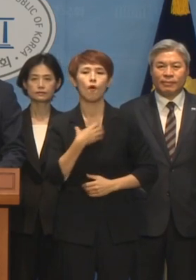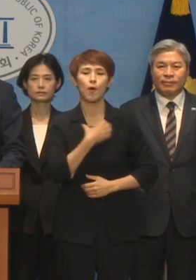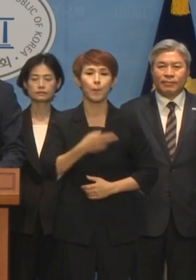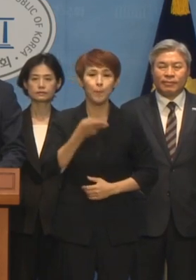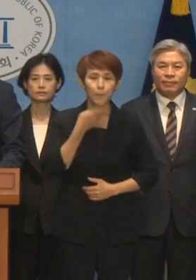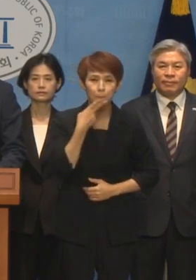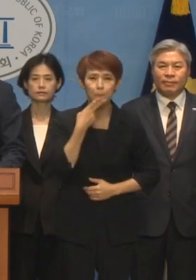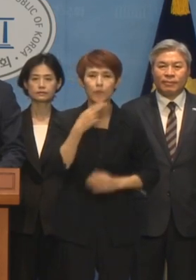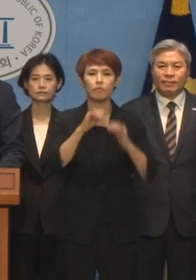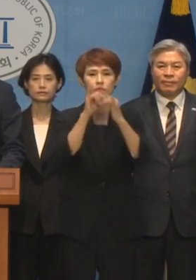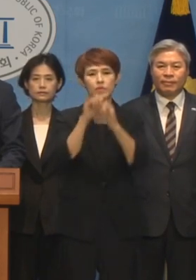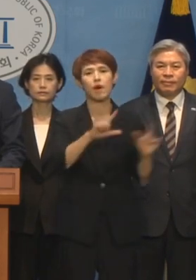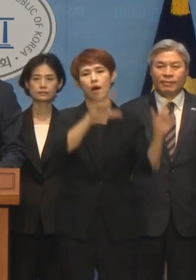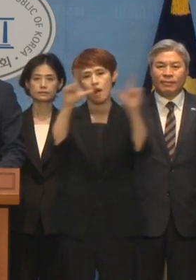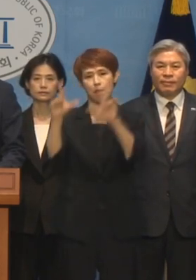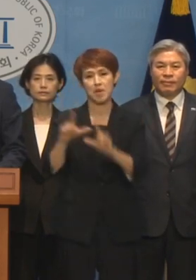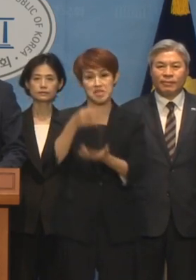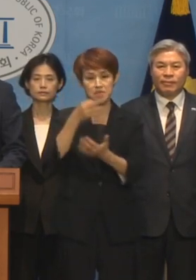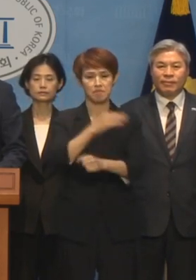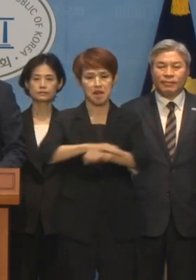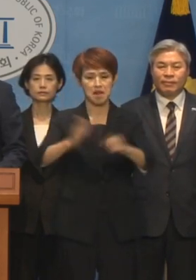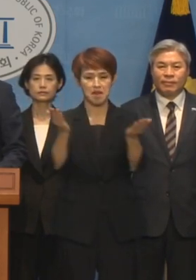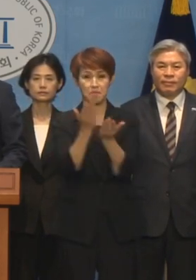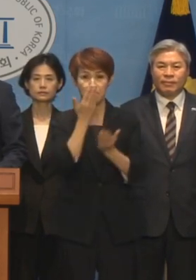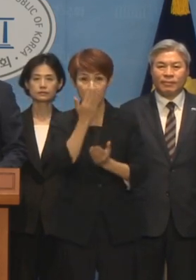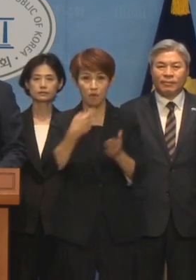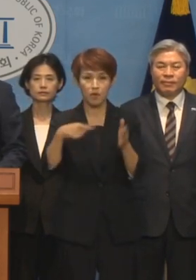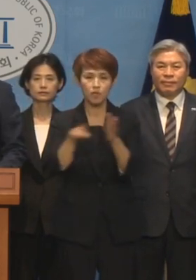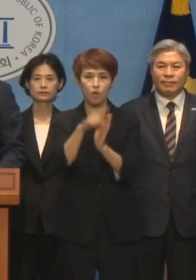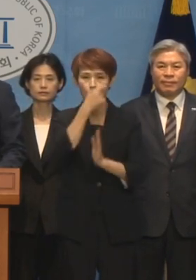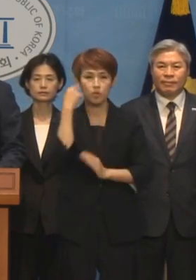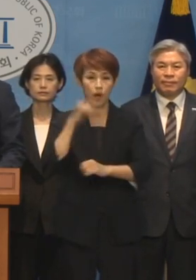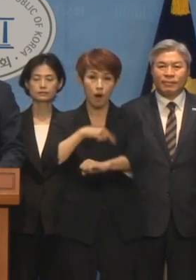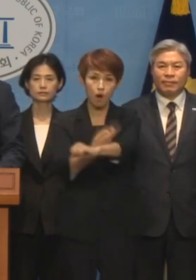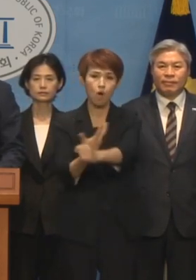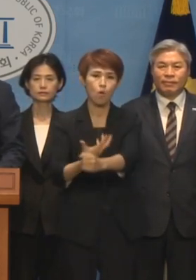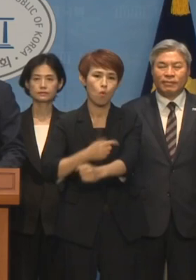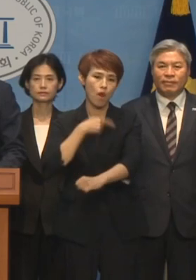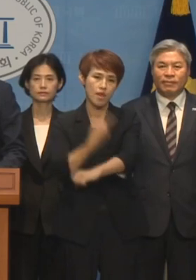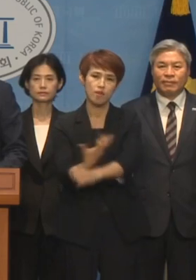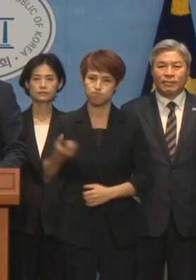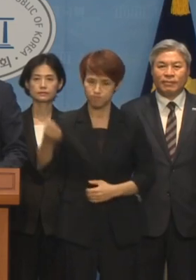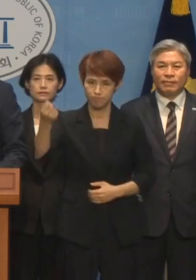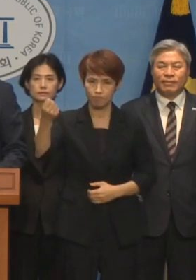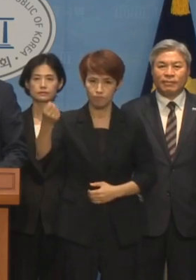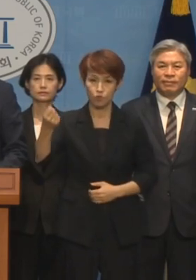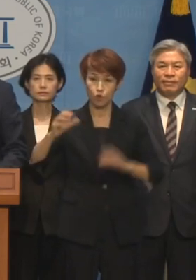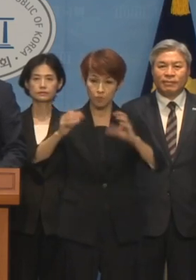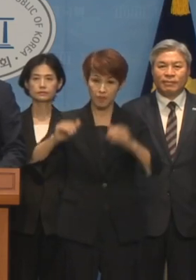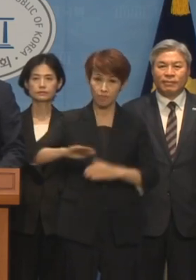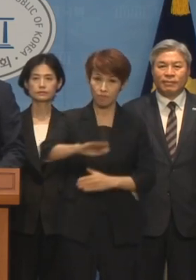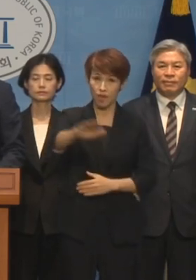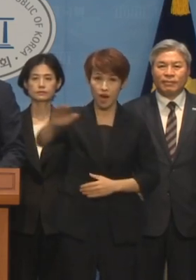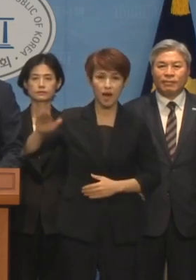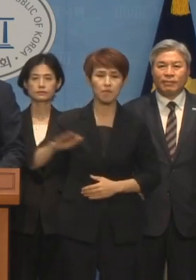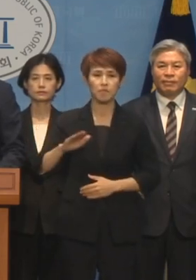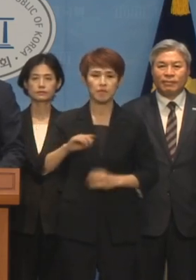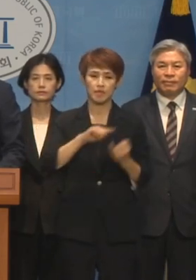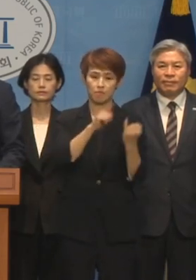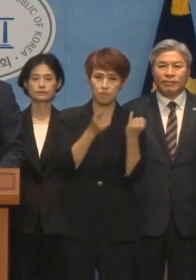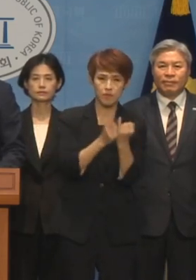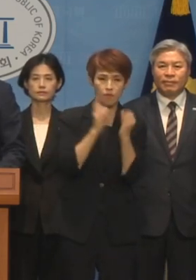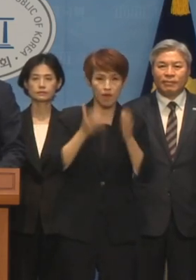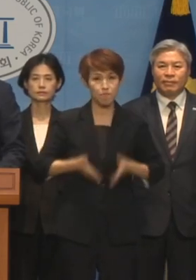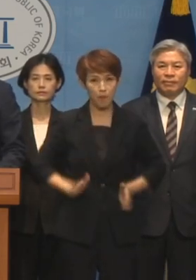적정한 삶의 질을 유지할 수 있도록 사회 보장을 받을 권리를 가진다. 모든 국민은 임신,